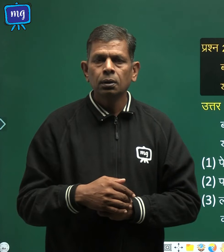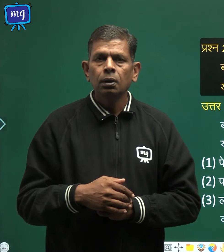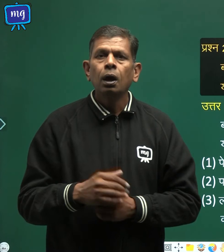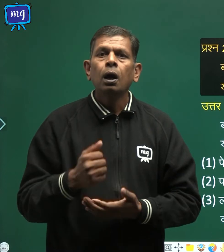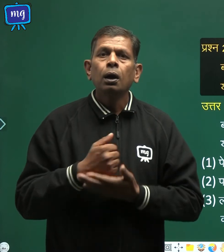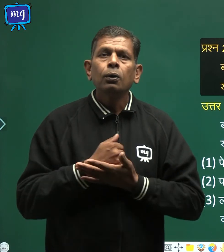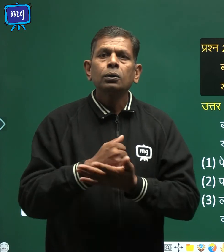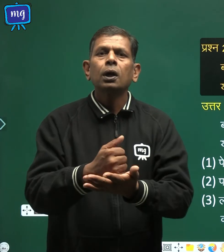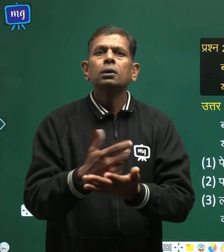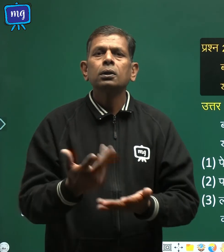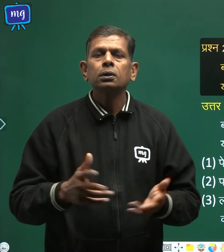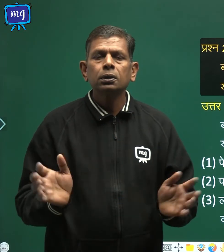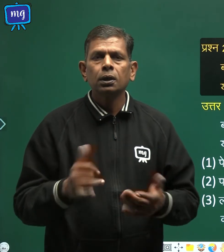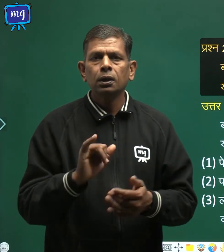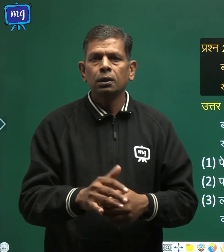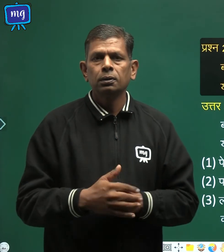योगदान दे सकते हैं?